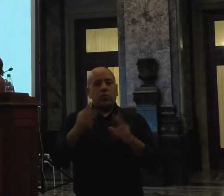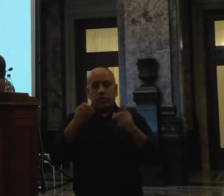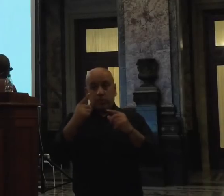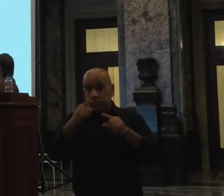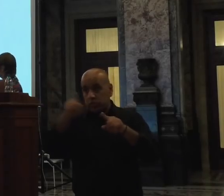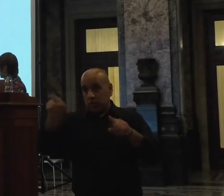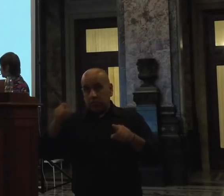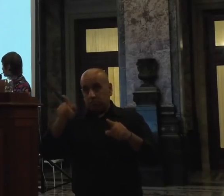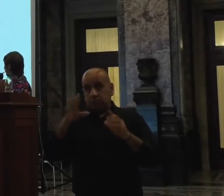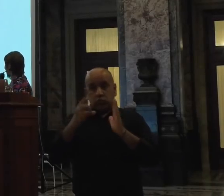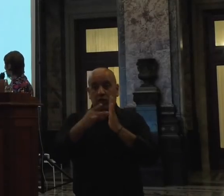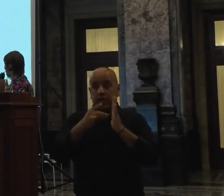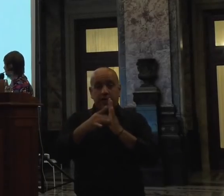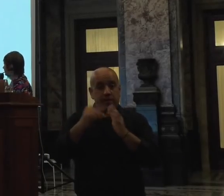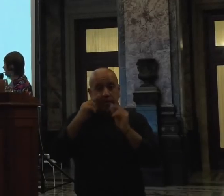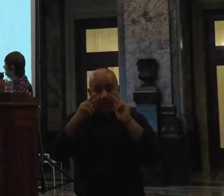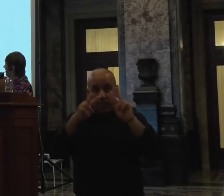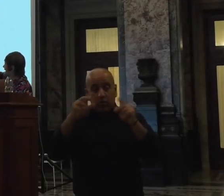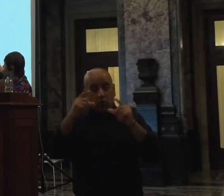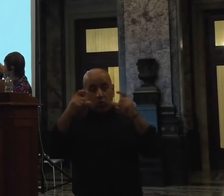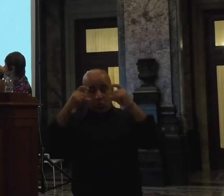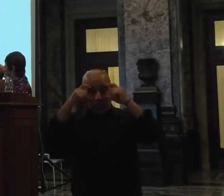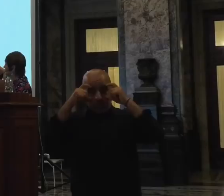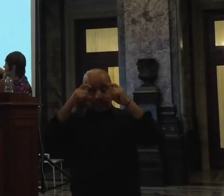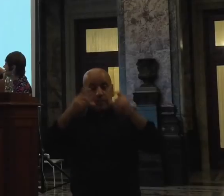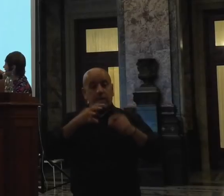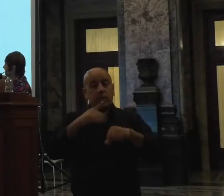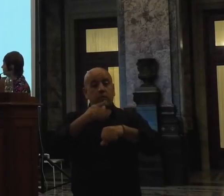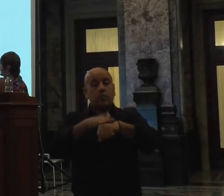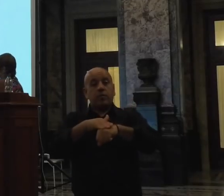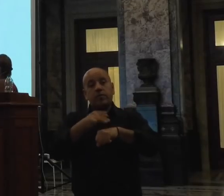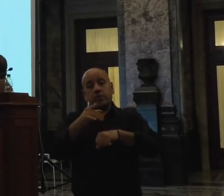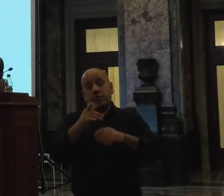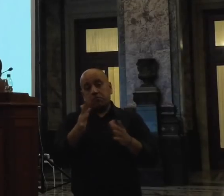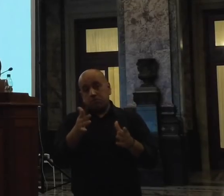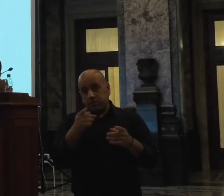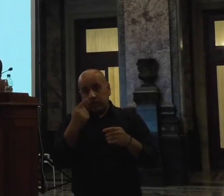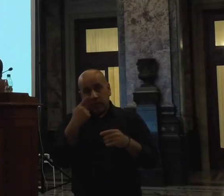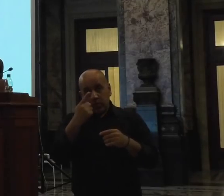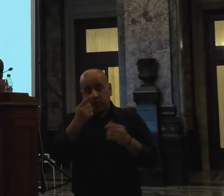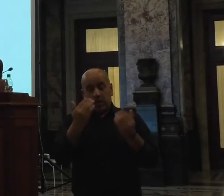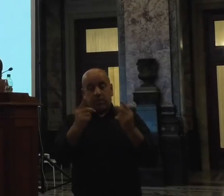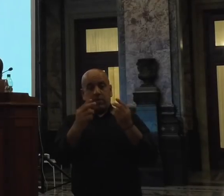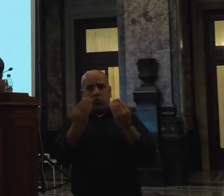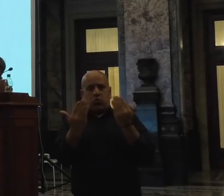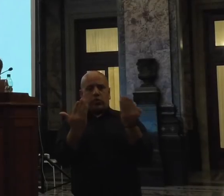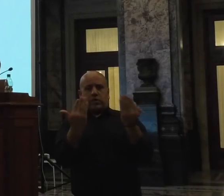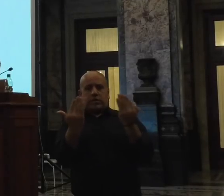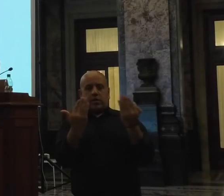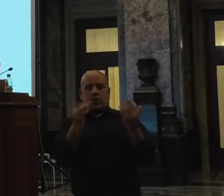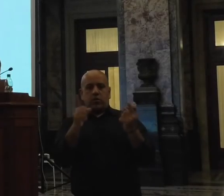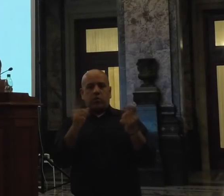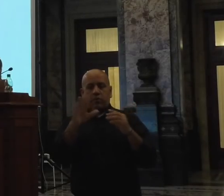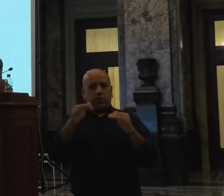o los anteojos que están usando, hay un momento en el que ya no vemos esta transición en contraste, sino que vemos algo